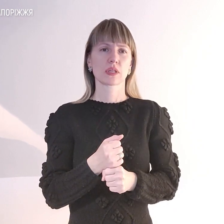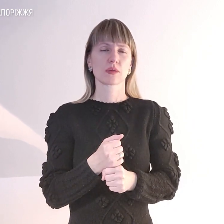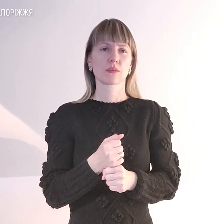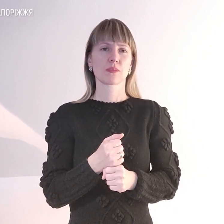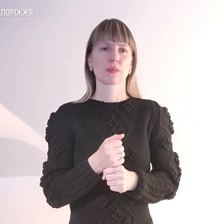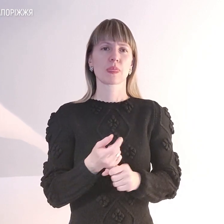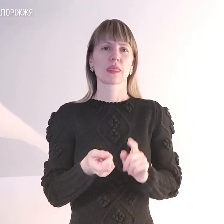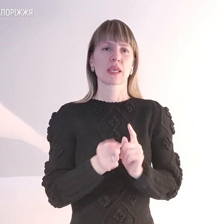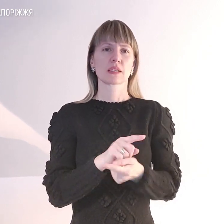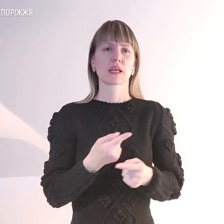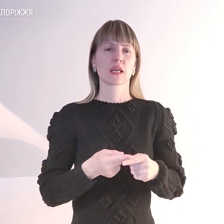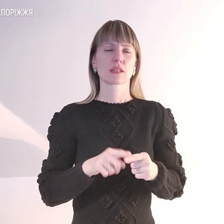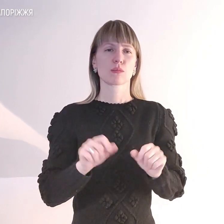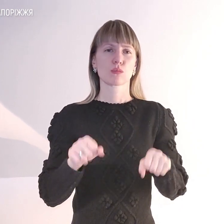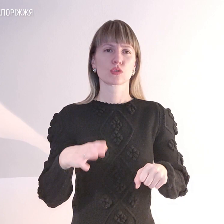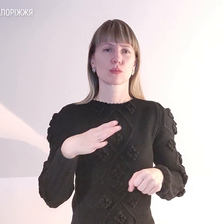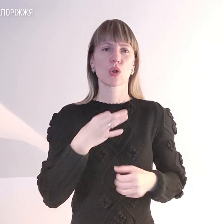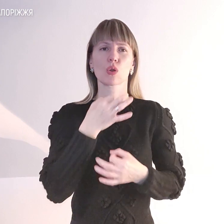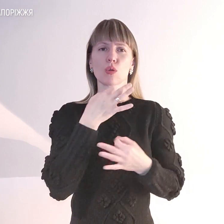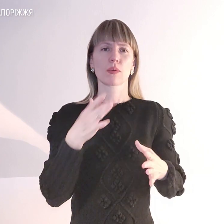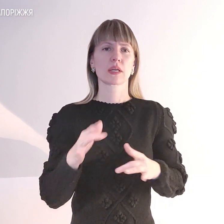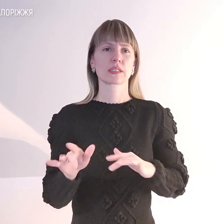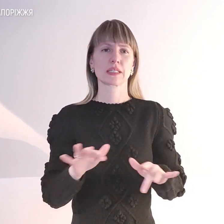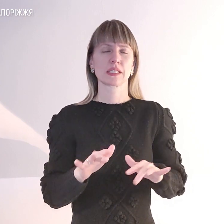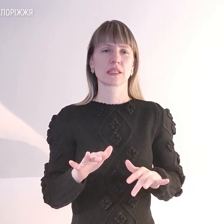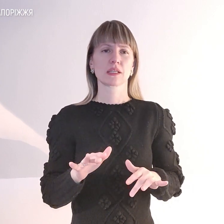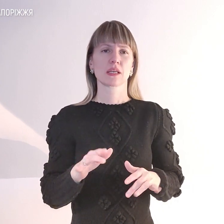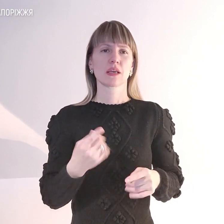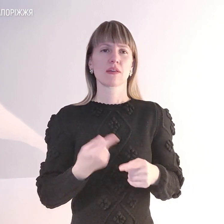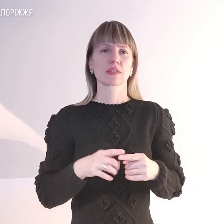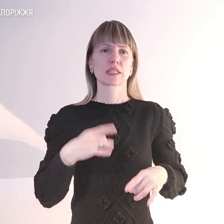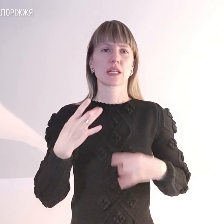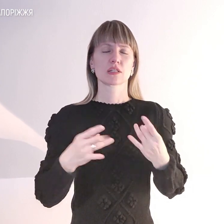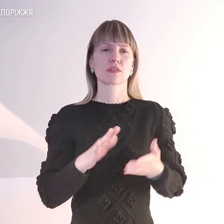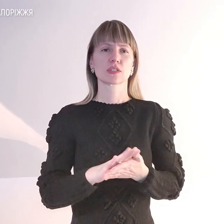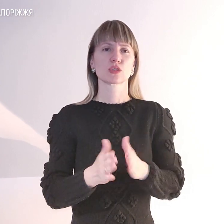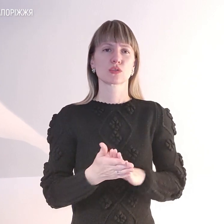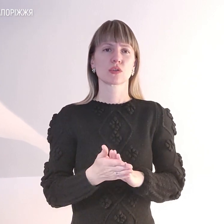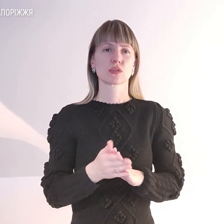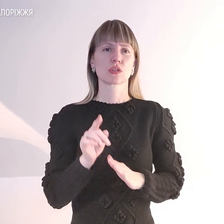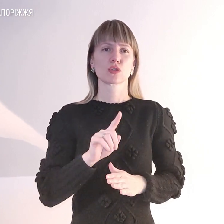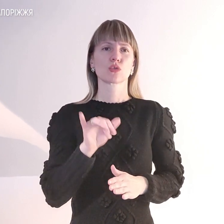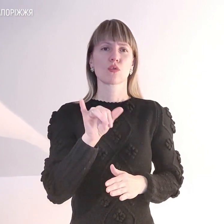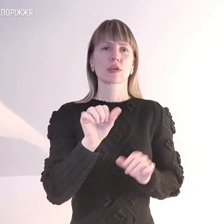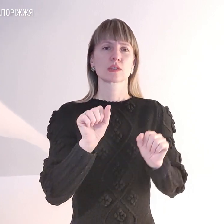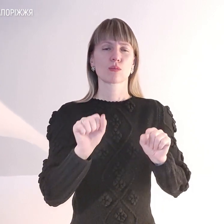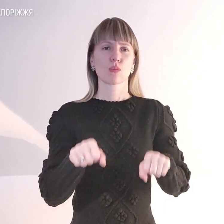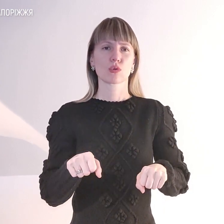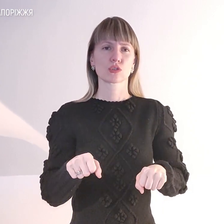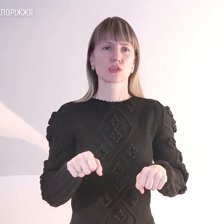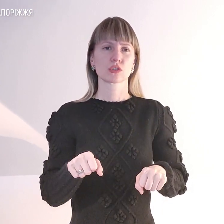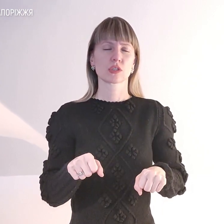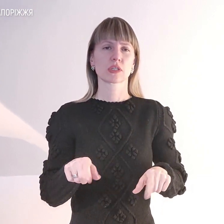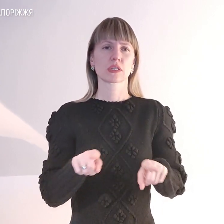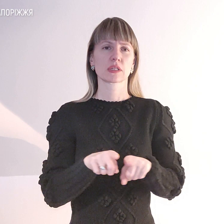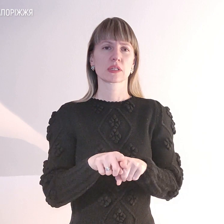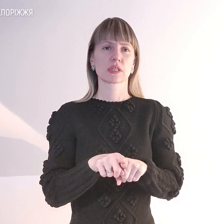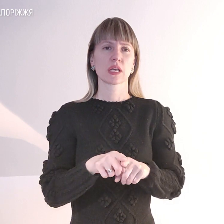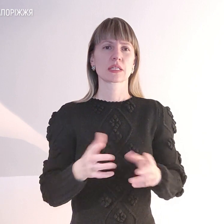замість цього це може бути будь-яка дія. Тобто в цій стресовій ситуації те, що вас може так спасати, те,